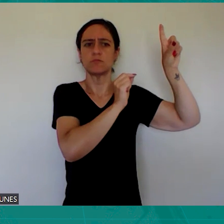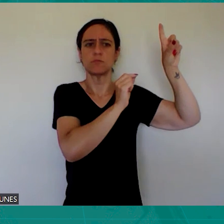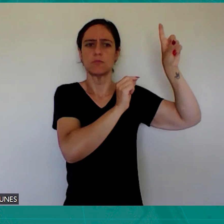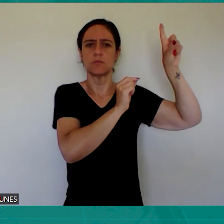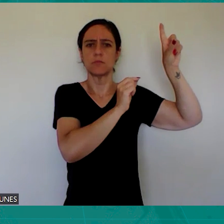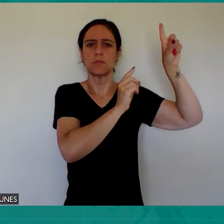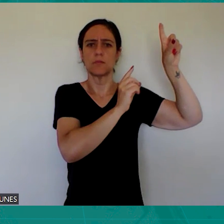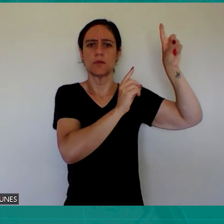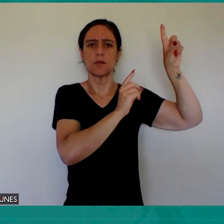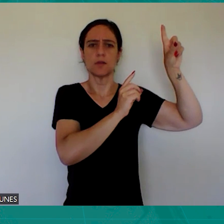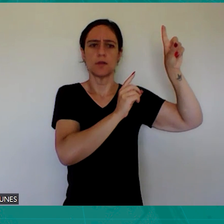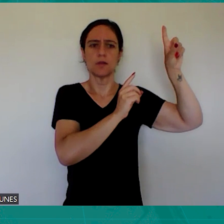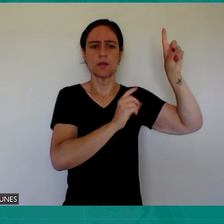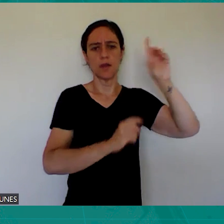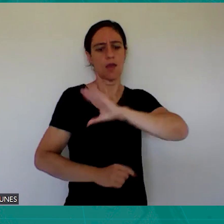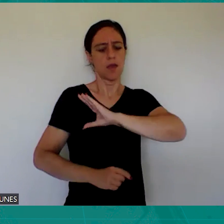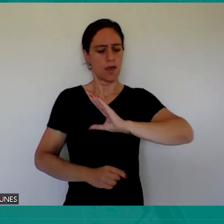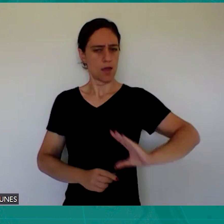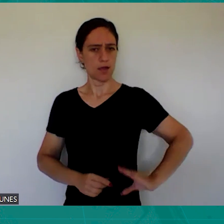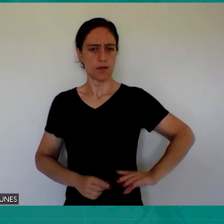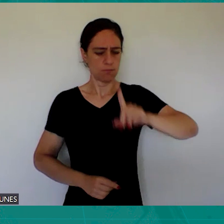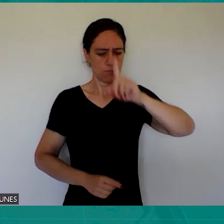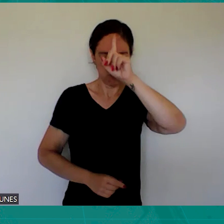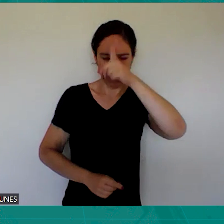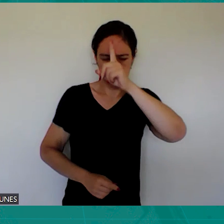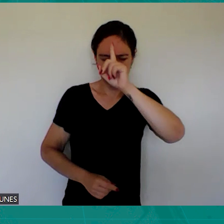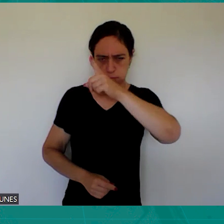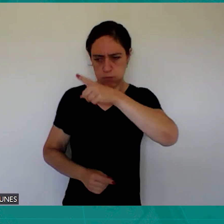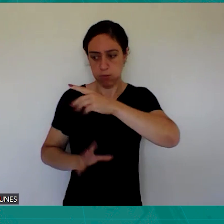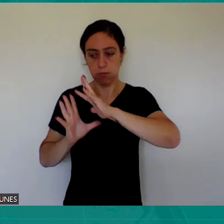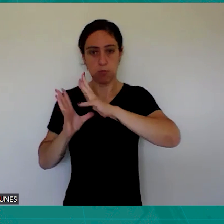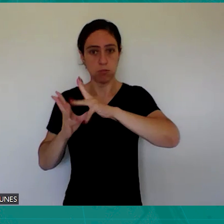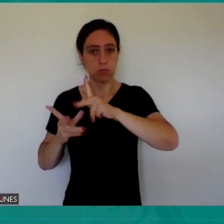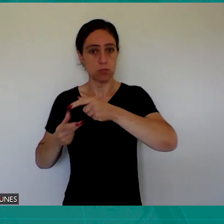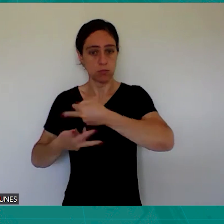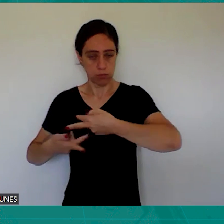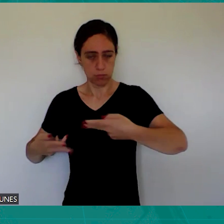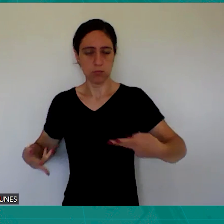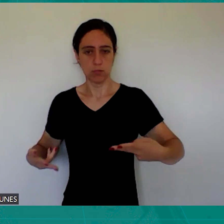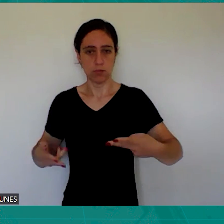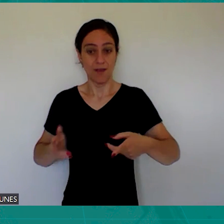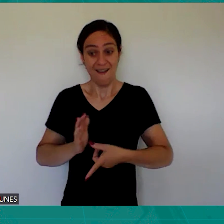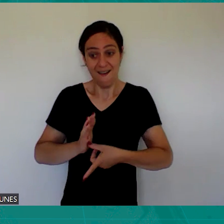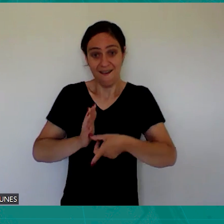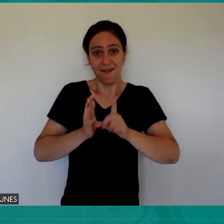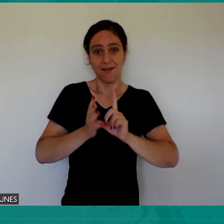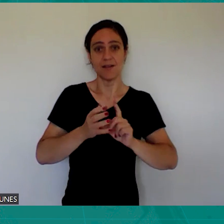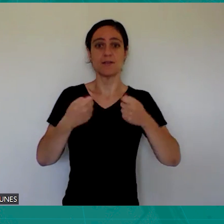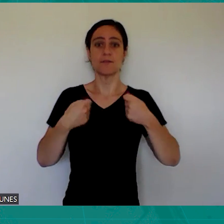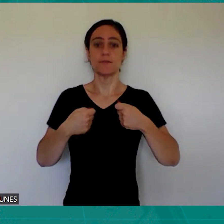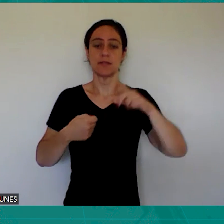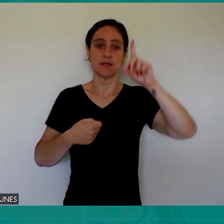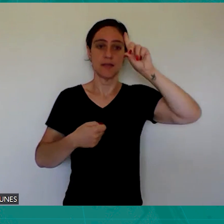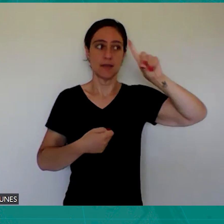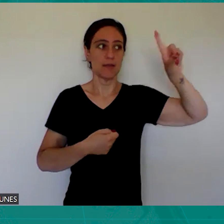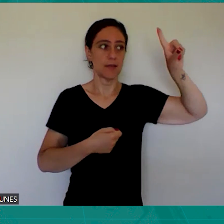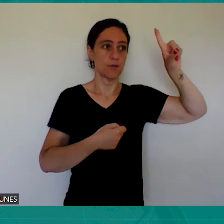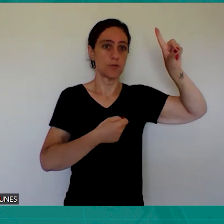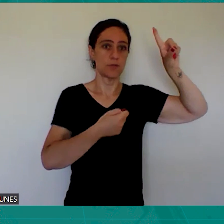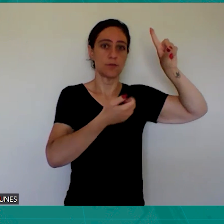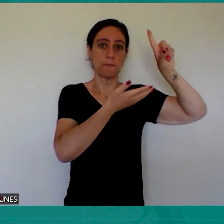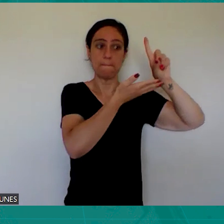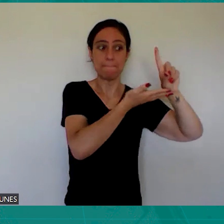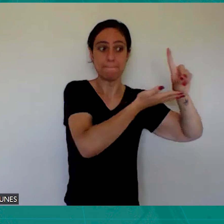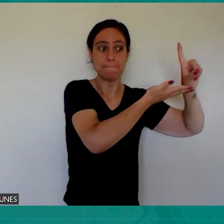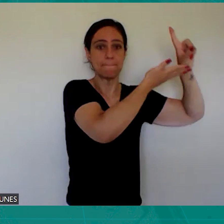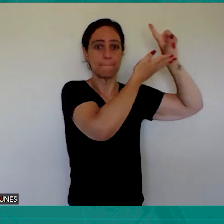Cristo sobre todas as coisas, e antes Ele precisa ser o cabeça sobre a sua